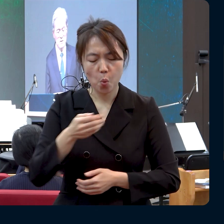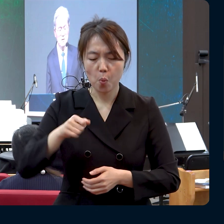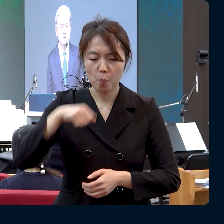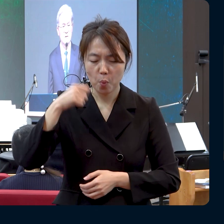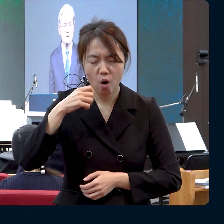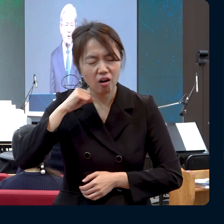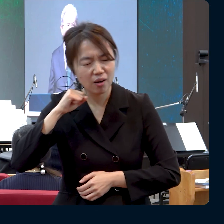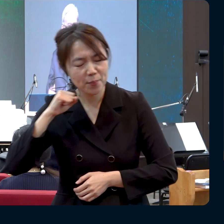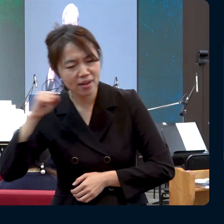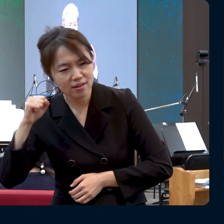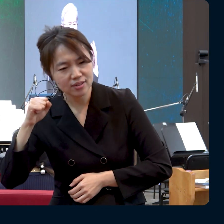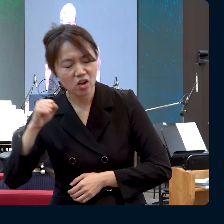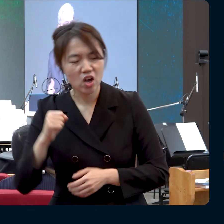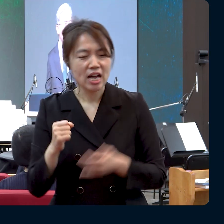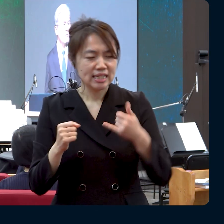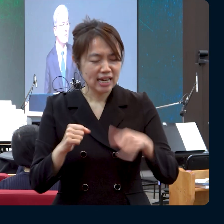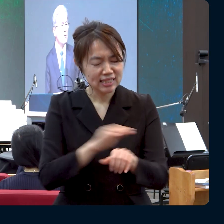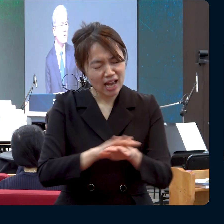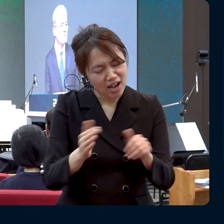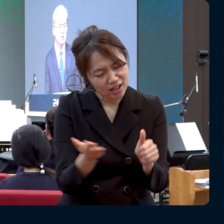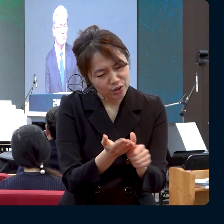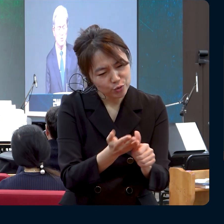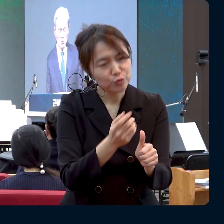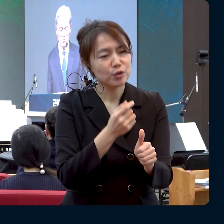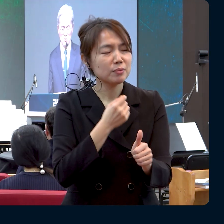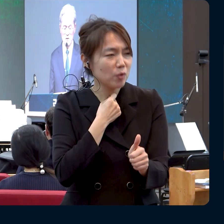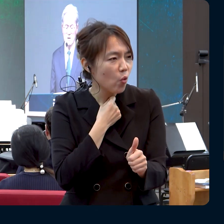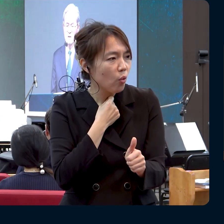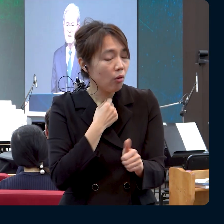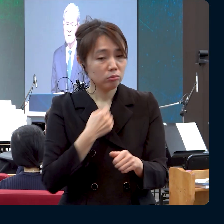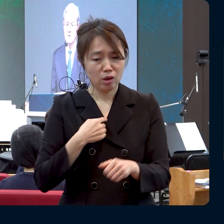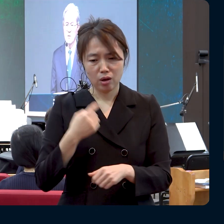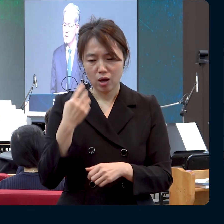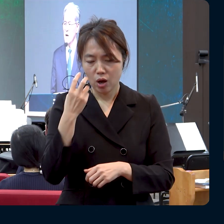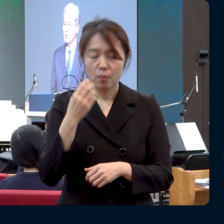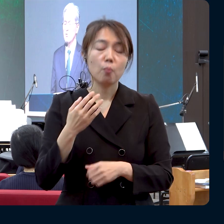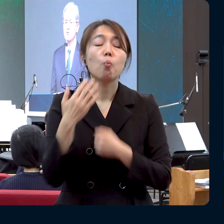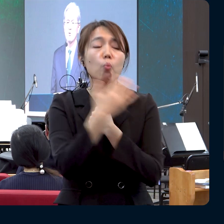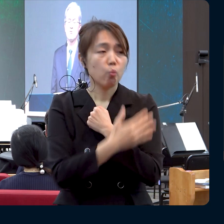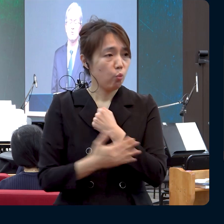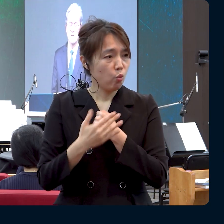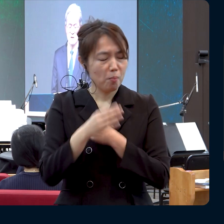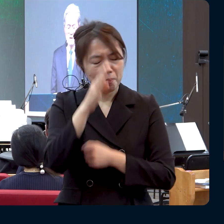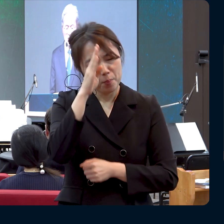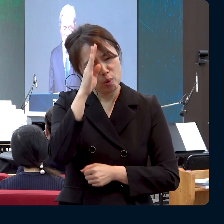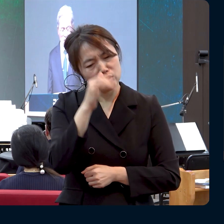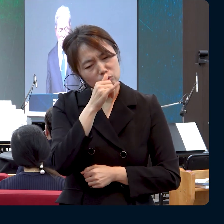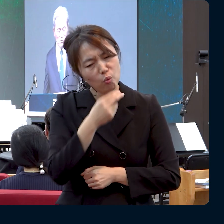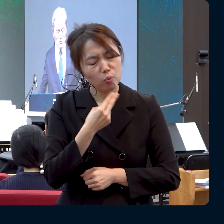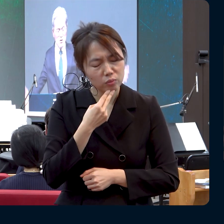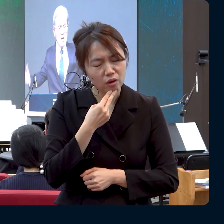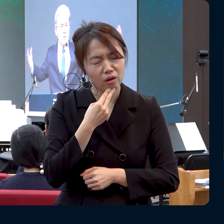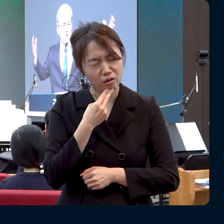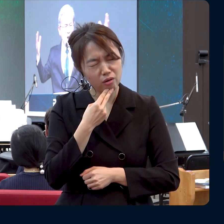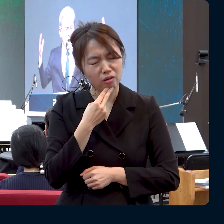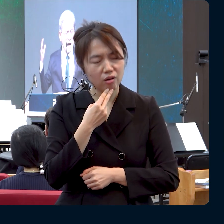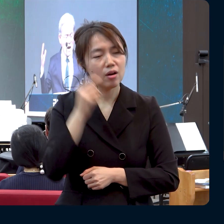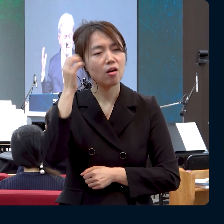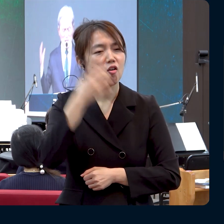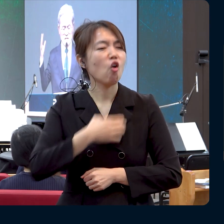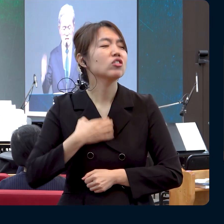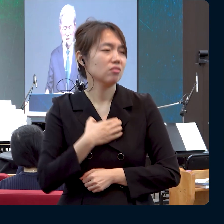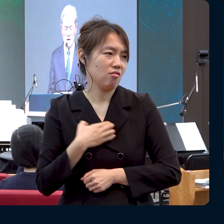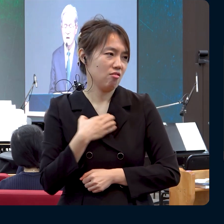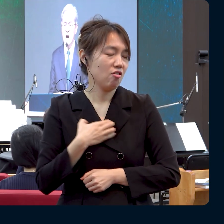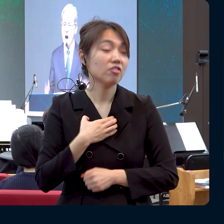하고, 건강이 좀 이상한 것 같고, 뭐 이렇고 저렇고, 회사가 어떻고 저렇고, 이런 것들로 그 내면이 꽉